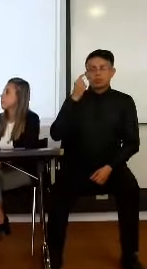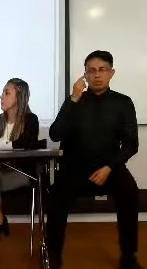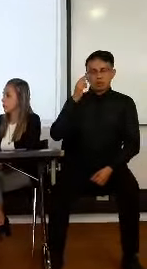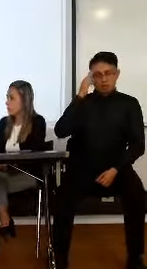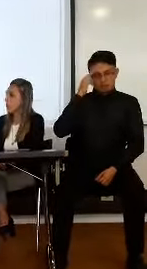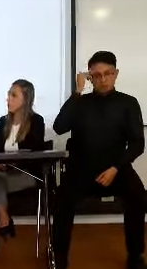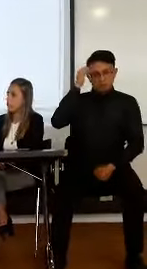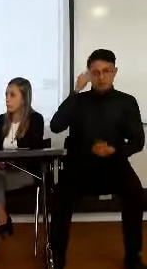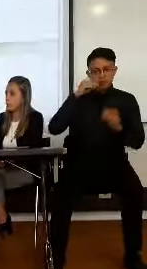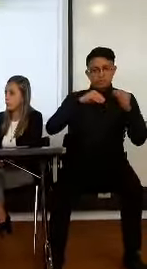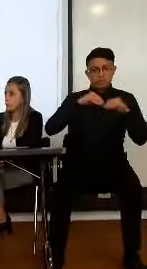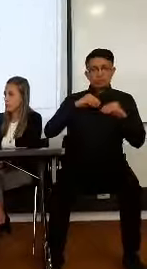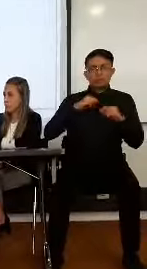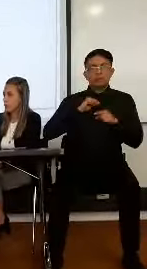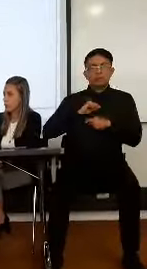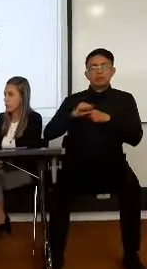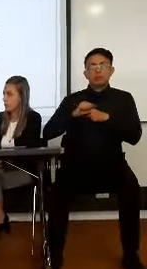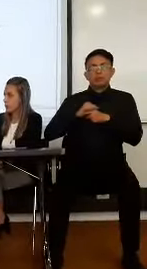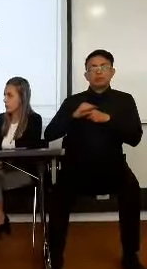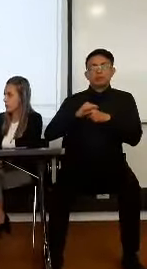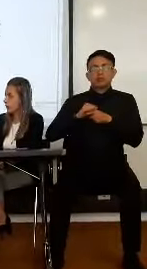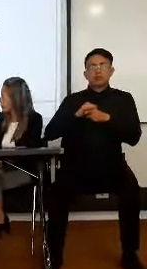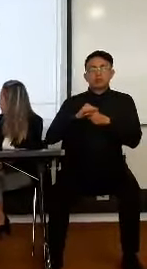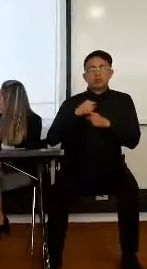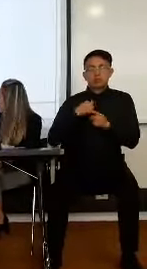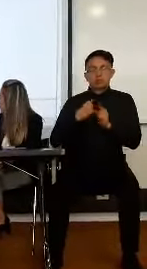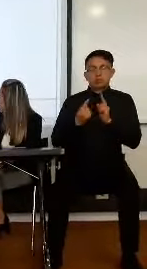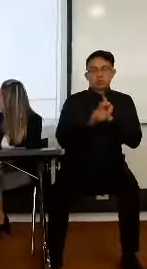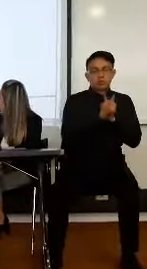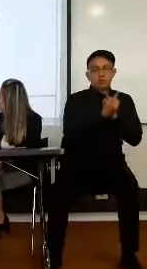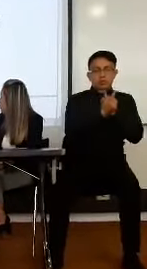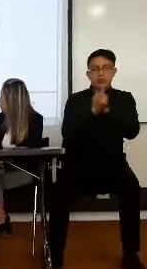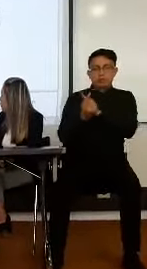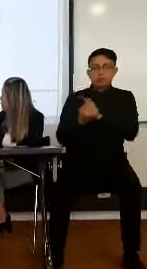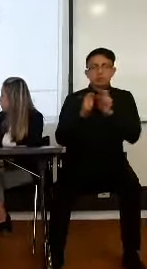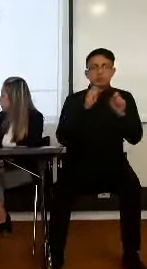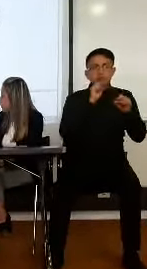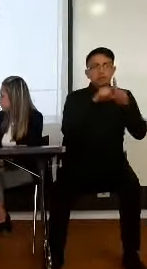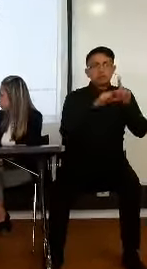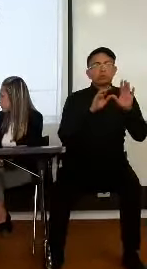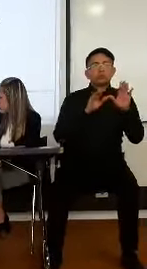producto también de la práctica y del conocimiento y del acercamiento a las personas que requieren apoyos.